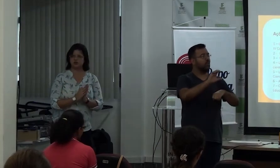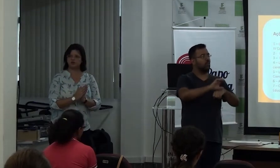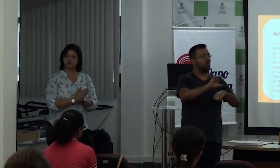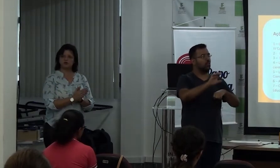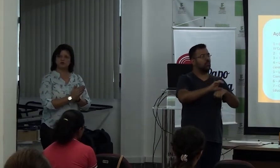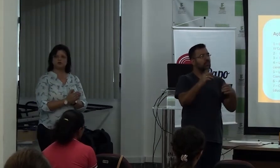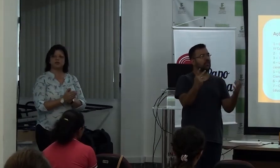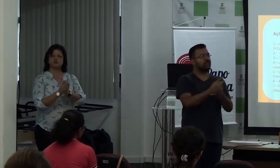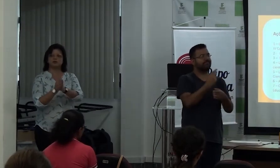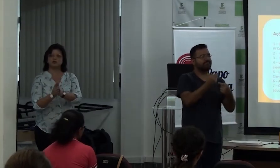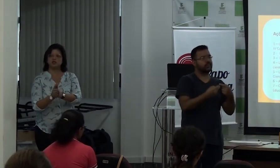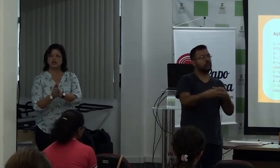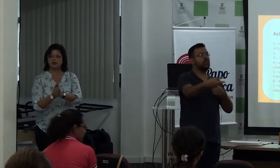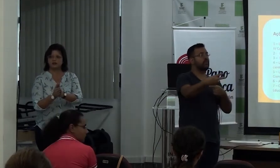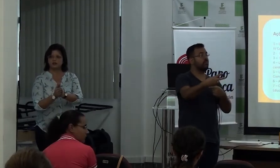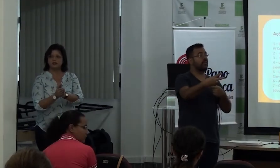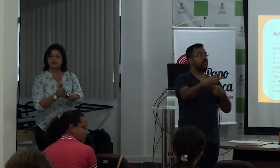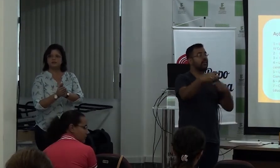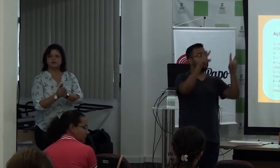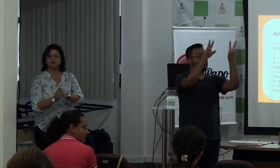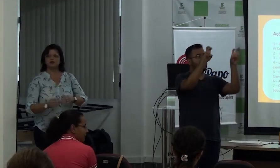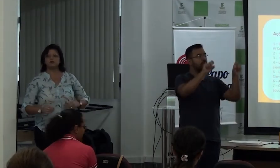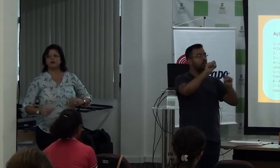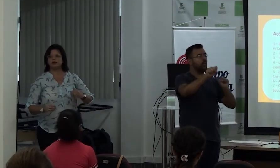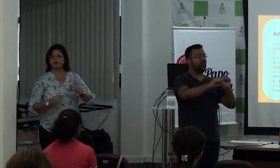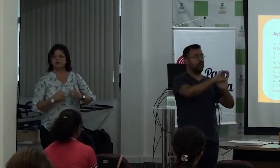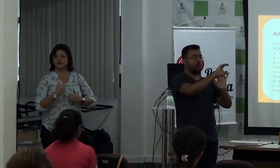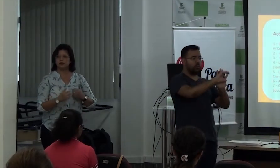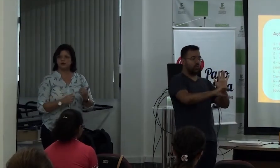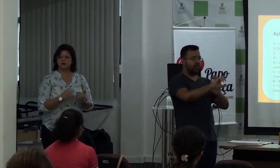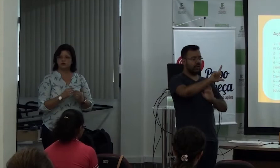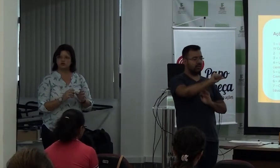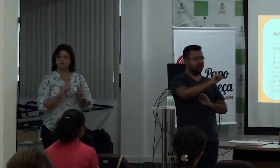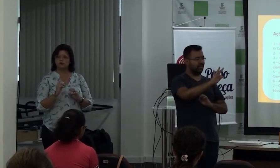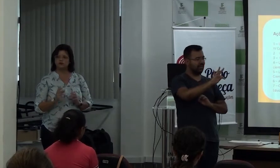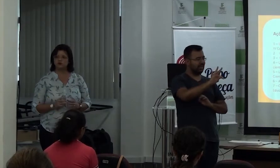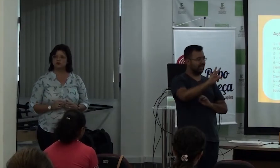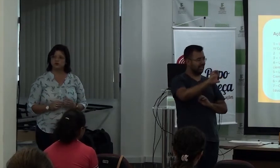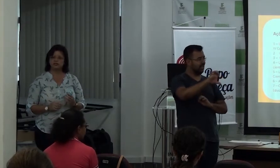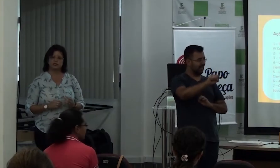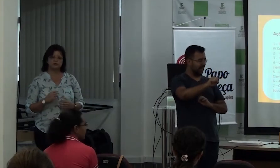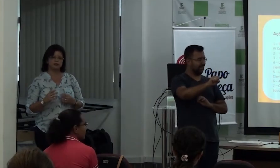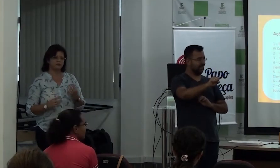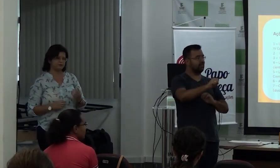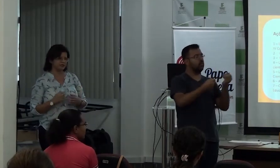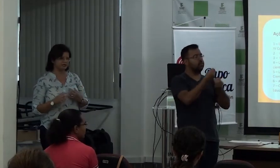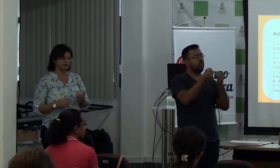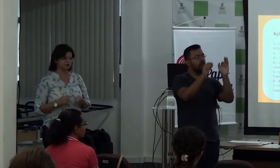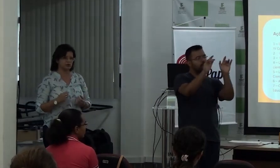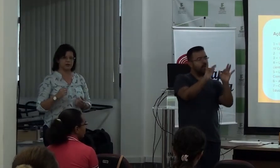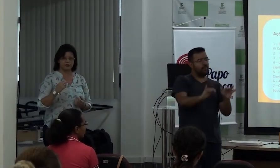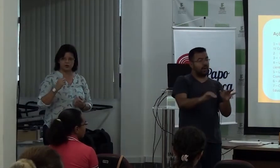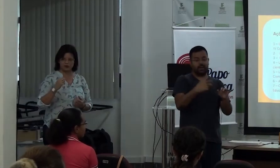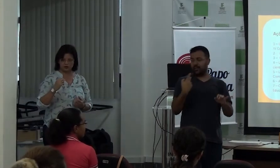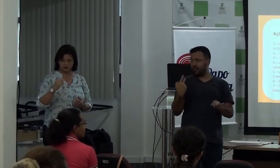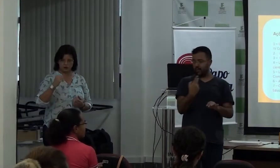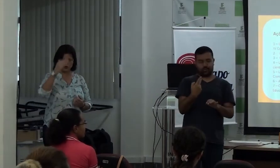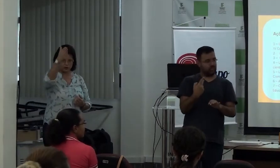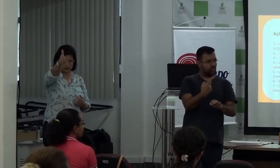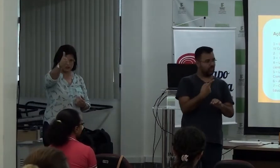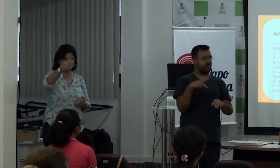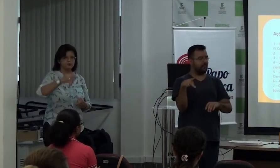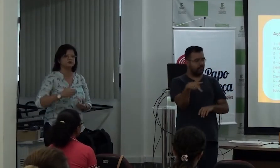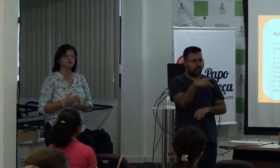duas semanas, que foi o curso de preenchimento de lápis. Então, eu e a Carol atuamos como professores e passamos,